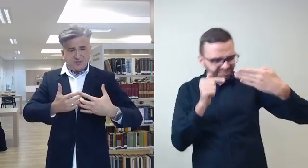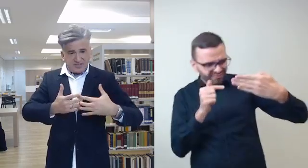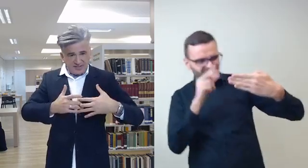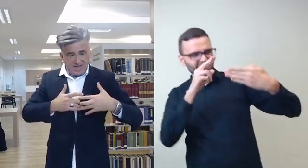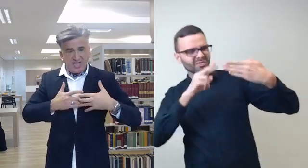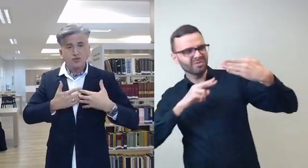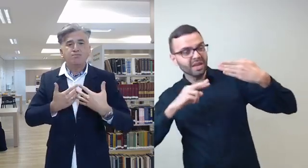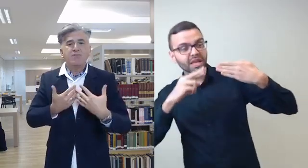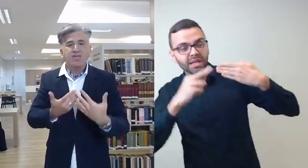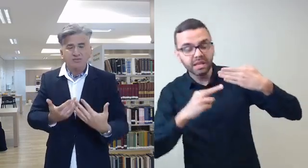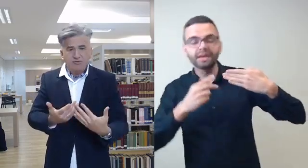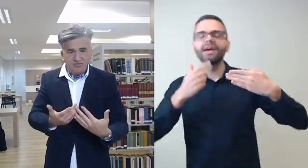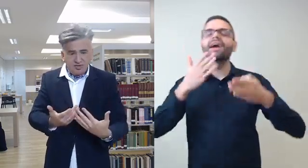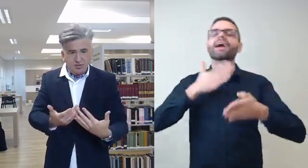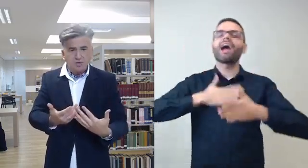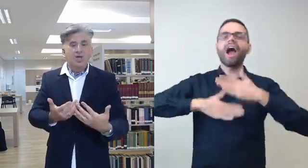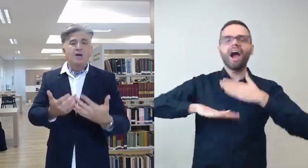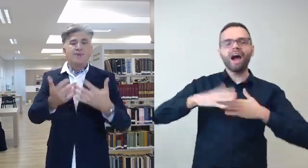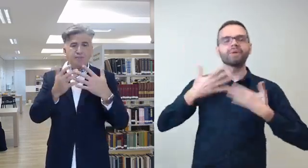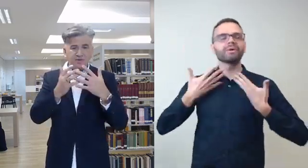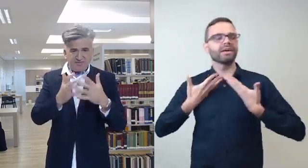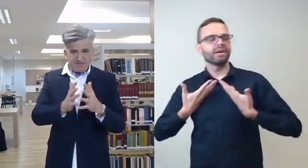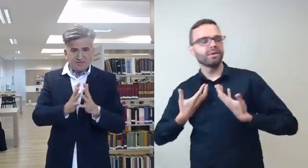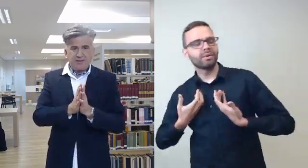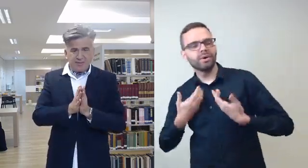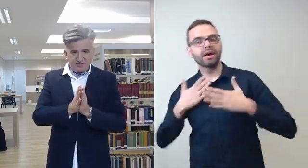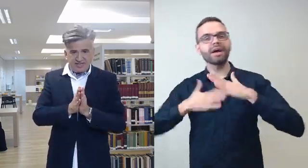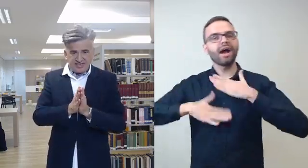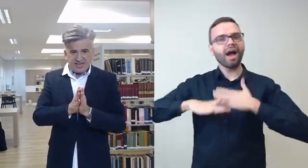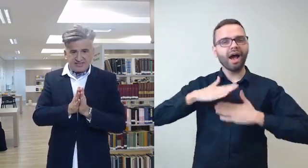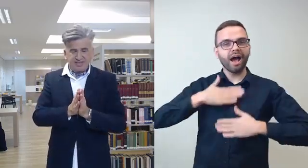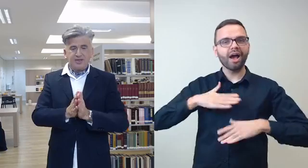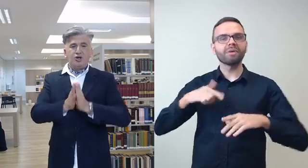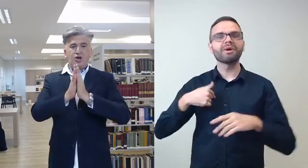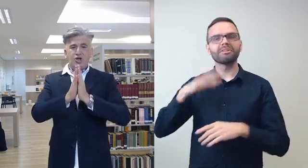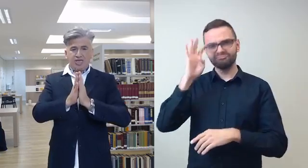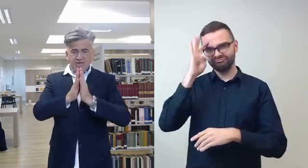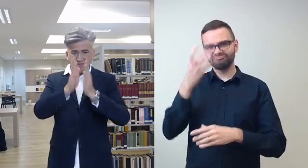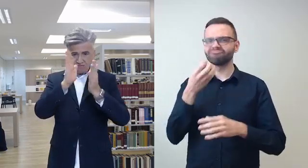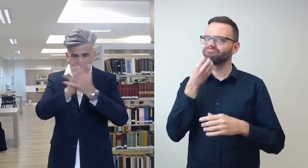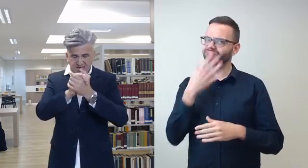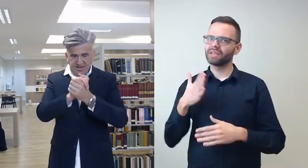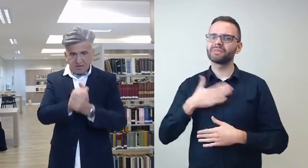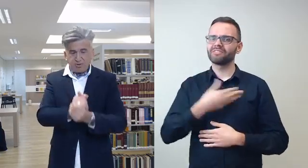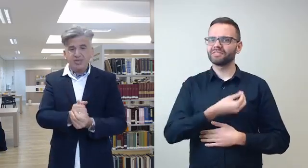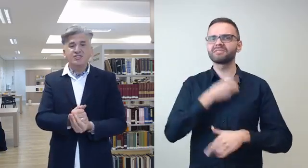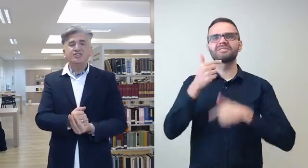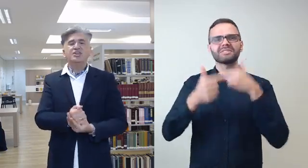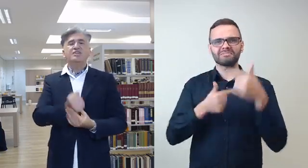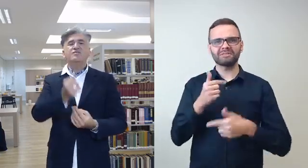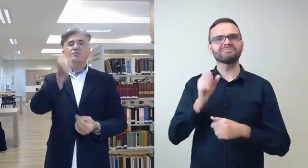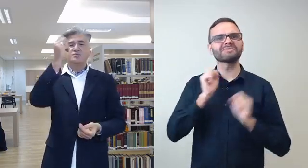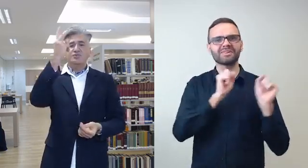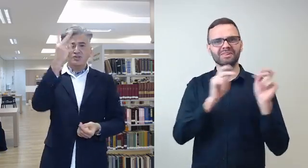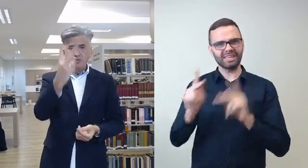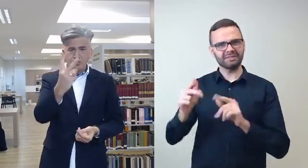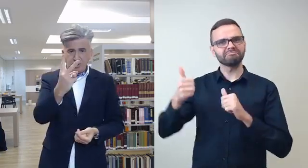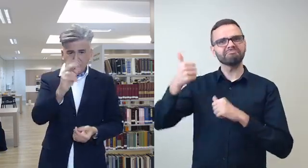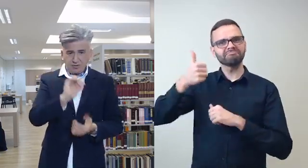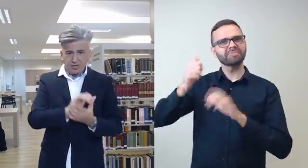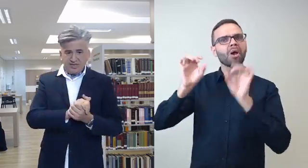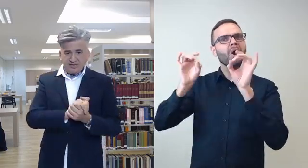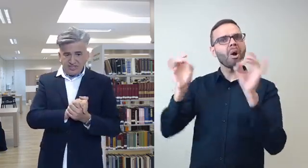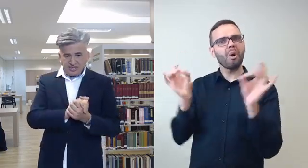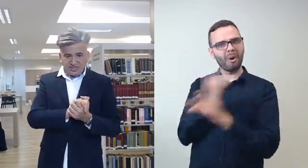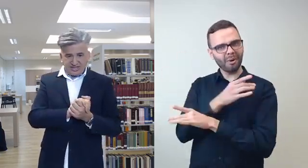bem concentrado, bem resolvido para poder fazer um trabalho de excelência. Ok? Valendo a primeira dica, vamos para o segundo